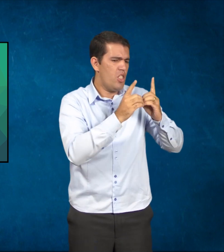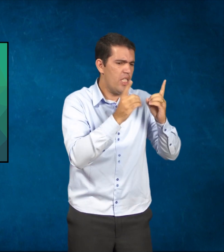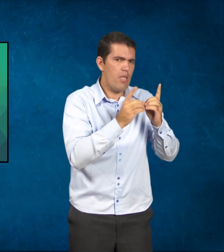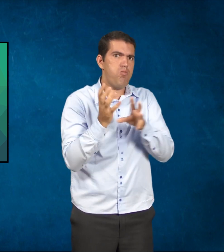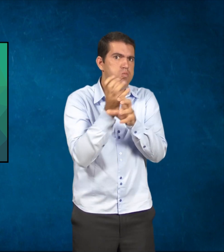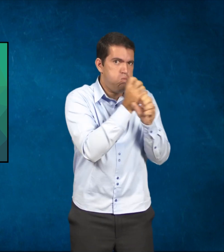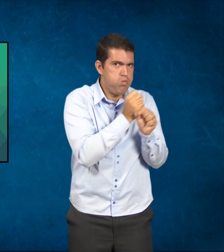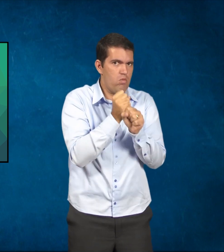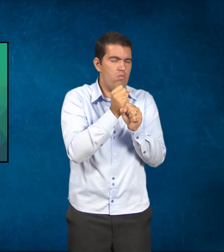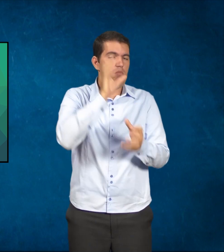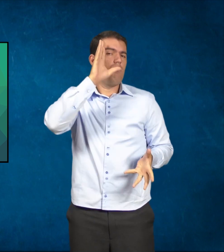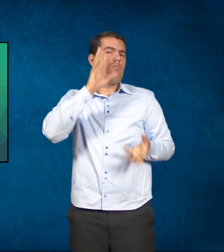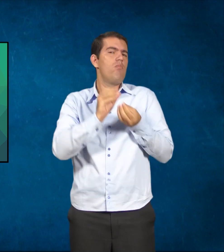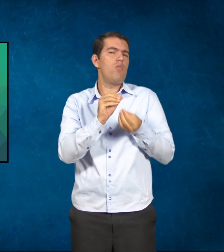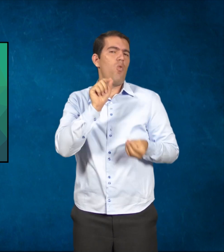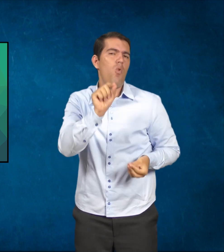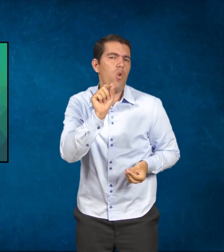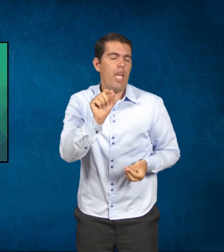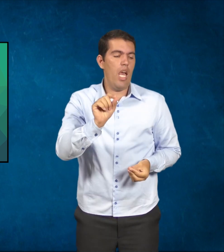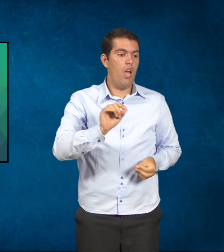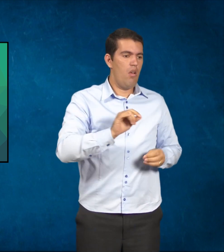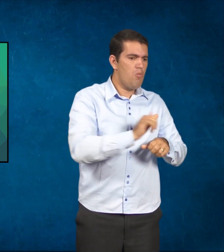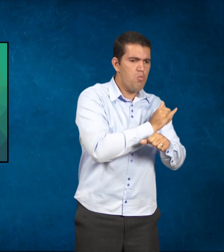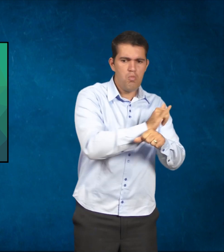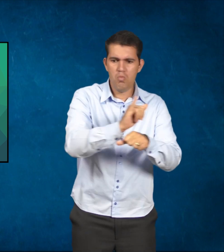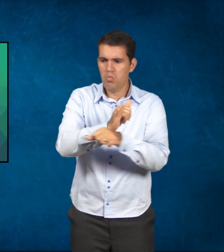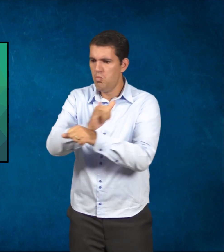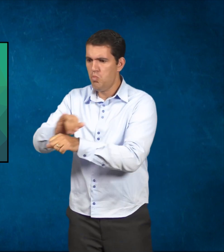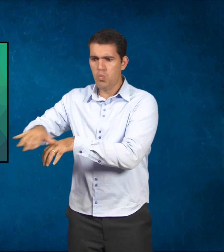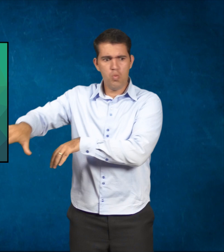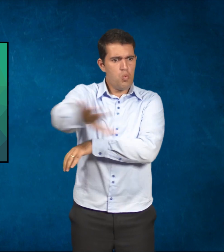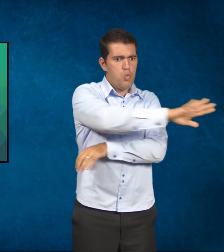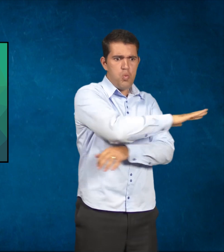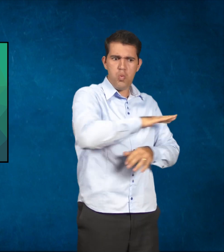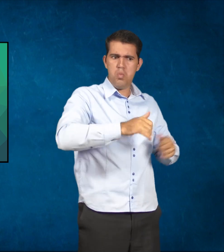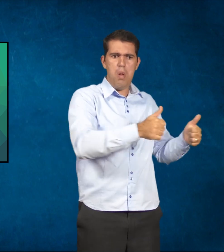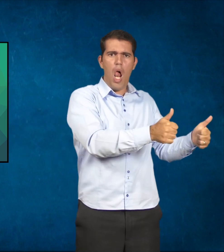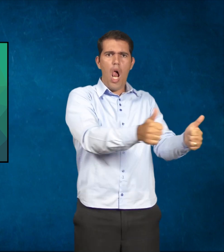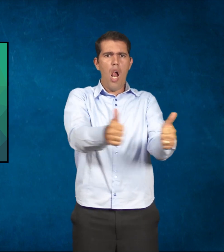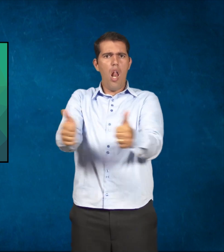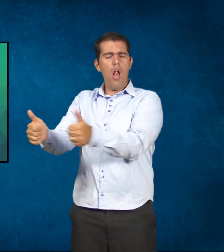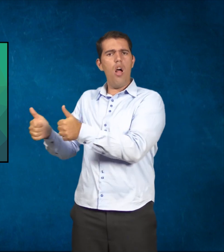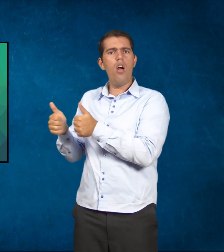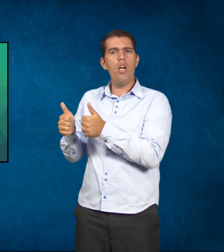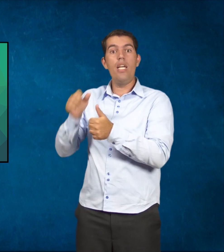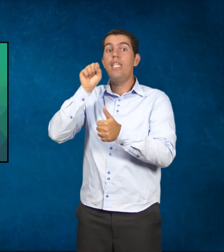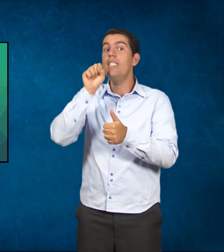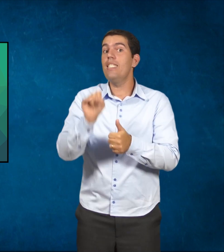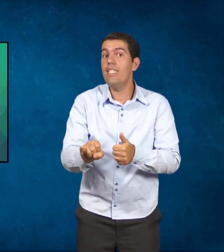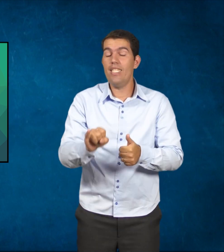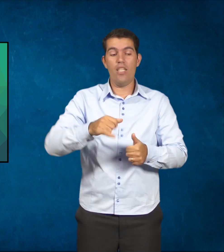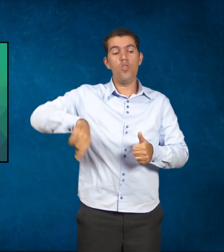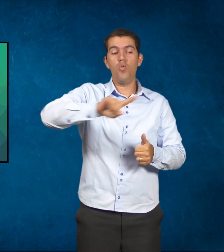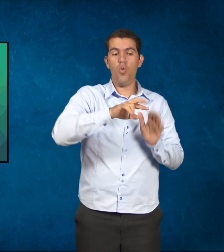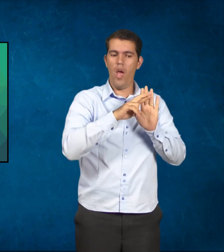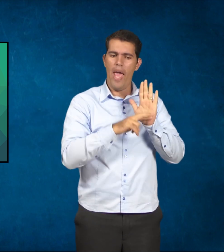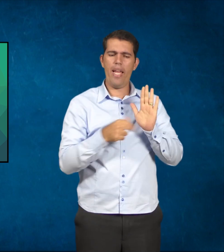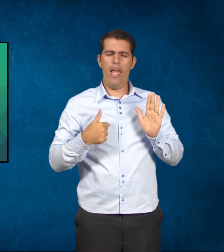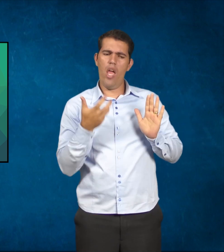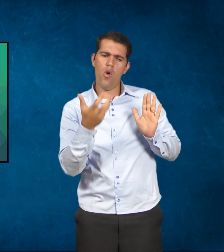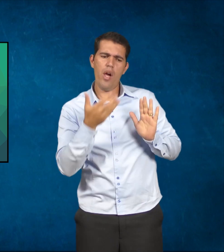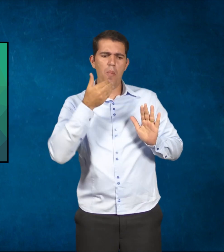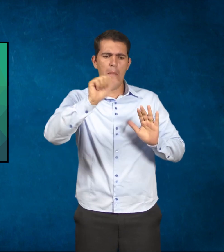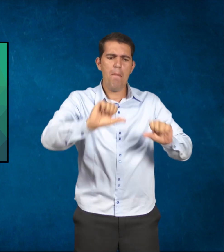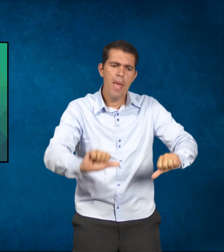A conclusão é que praticamente tudo funciona. Se o critério de sucesso for melhorar o